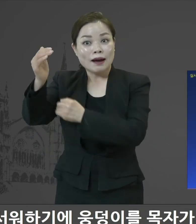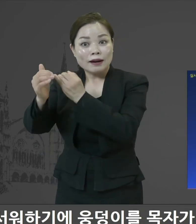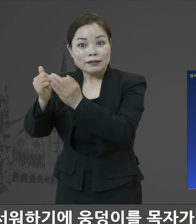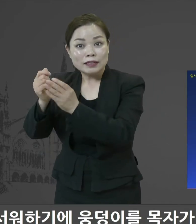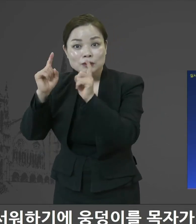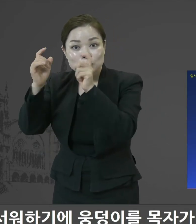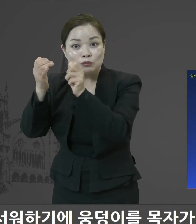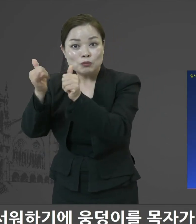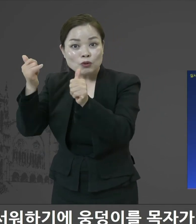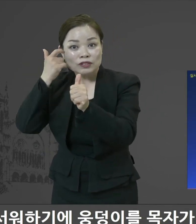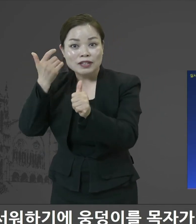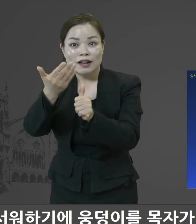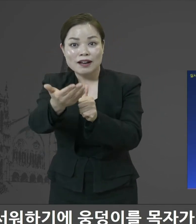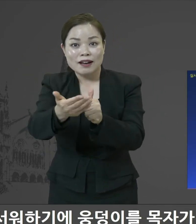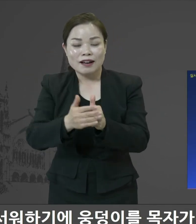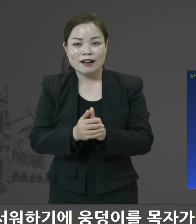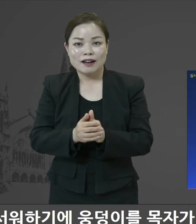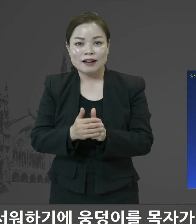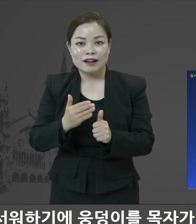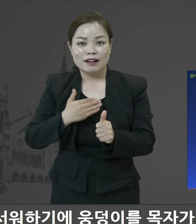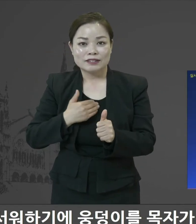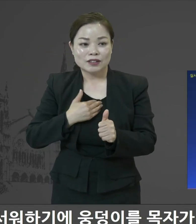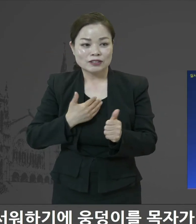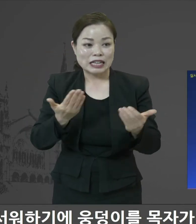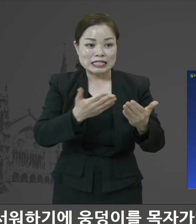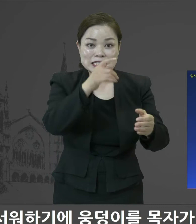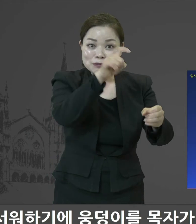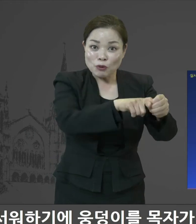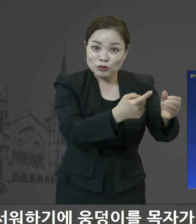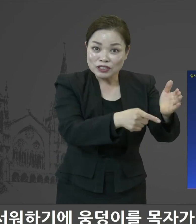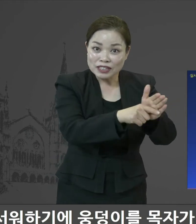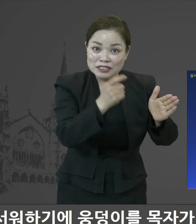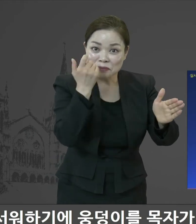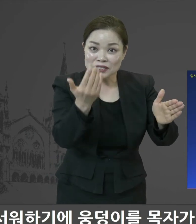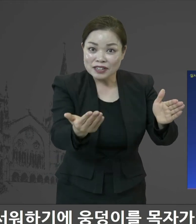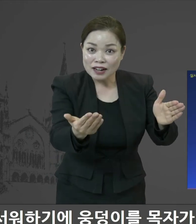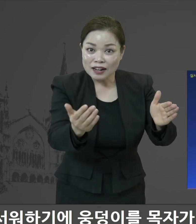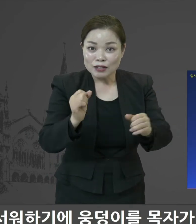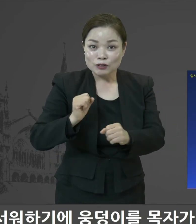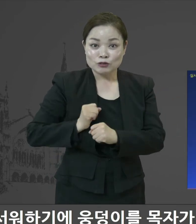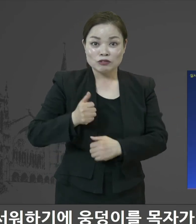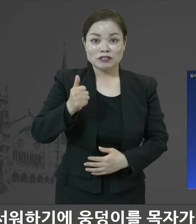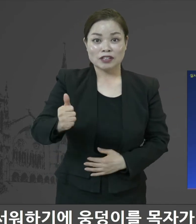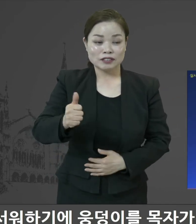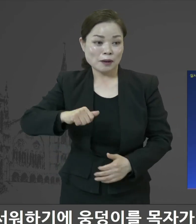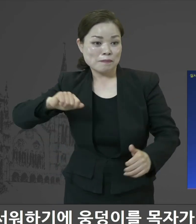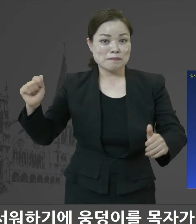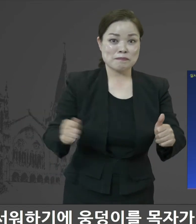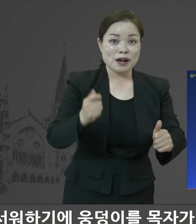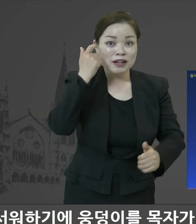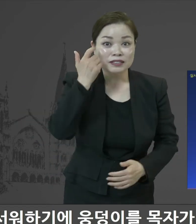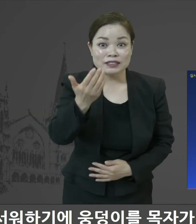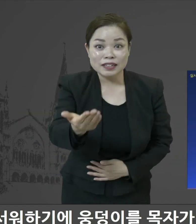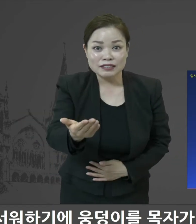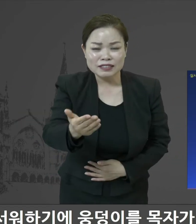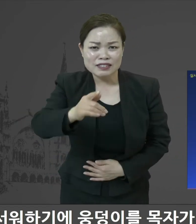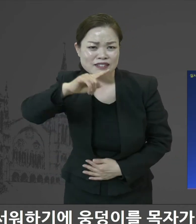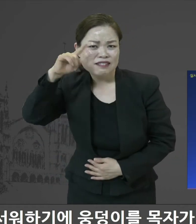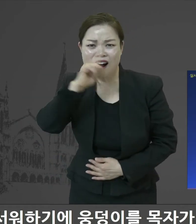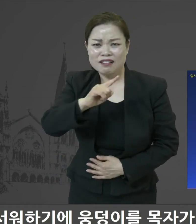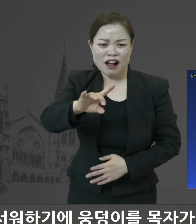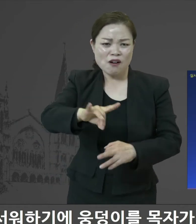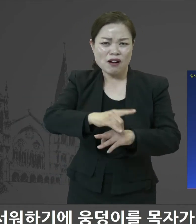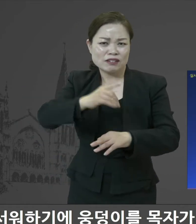어떤 목자인 것 같습니까? 저처럼 비즈니스맨 같습니까? 군대 장교와 같이 우리를 몰아붙이는 것 같습니까? 악한 왕과